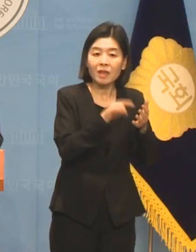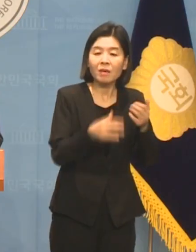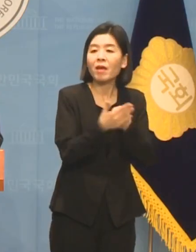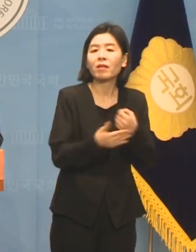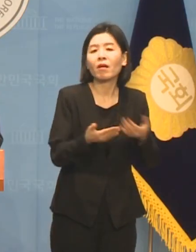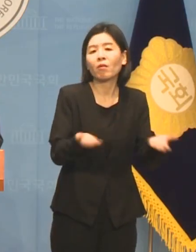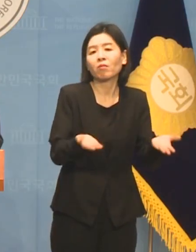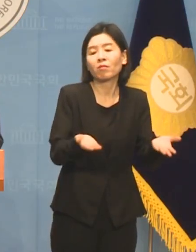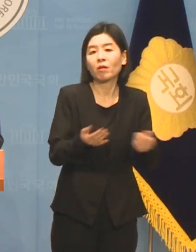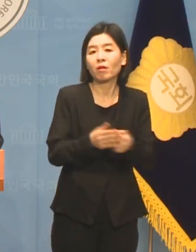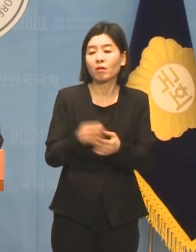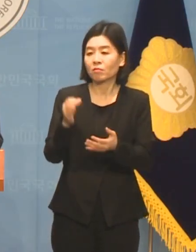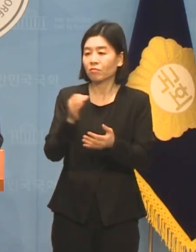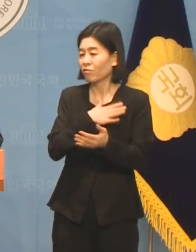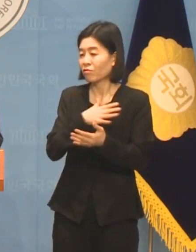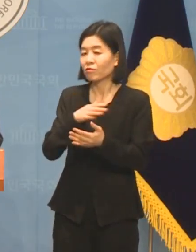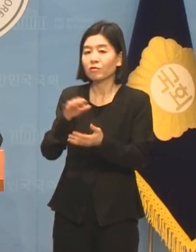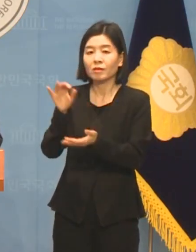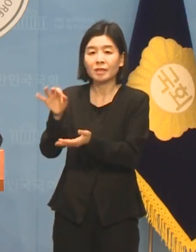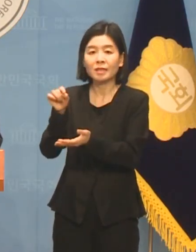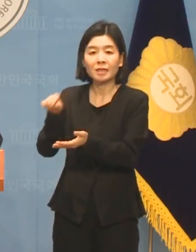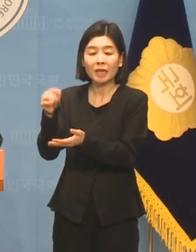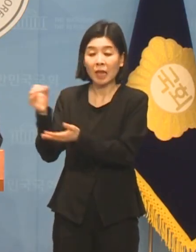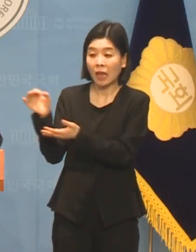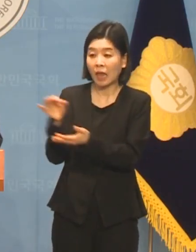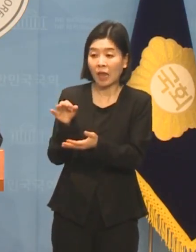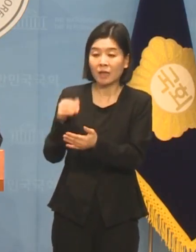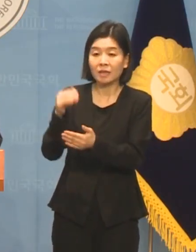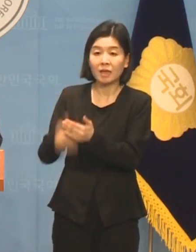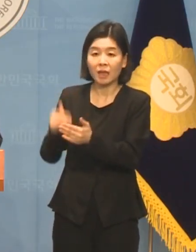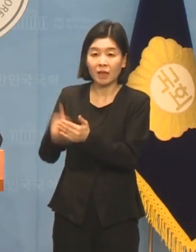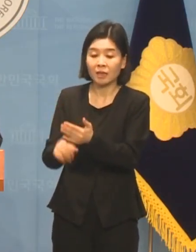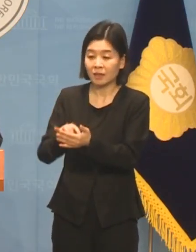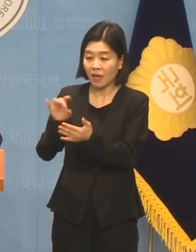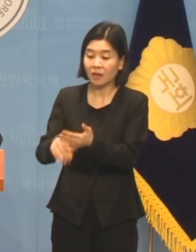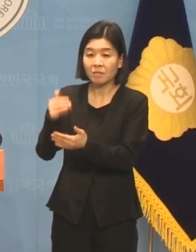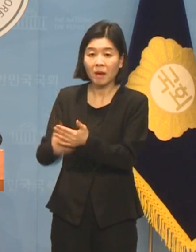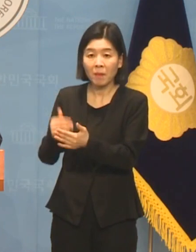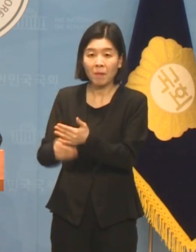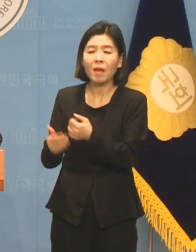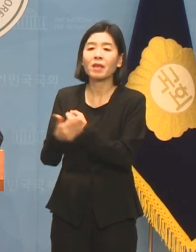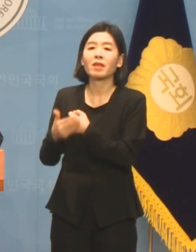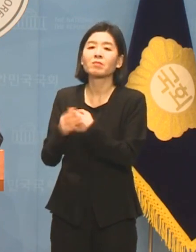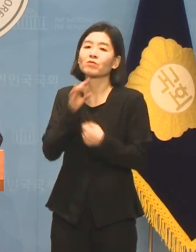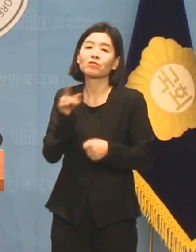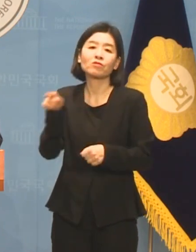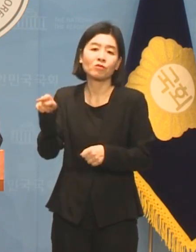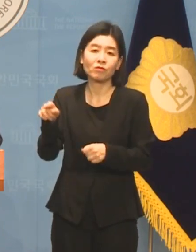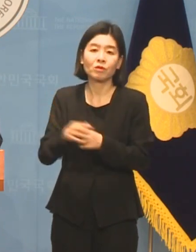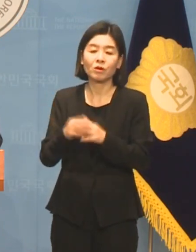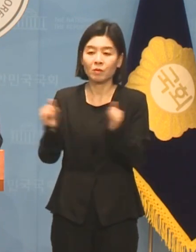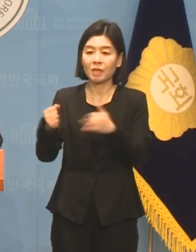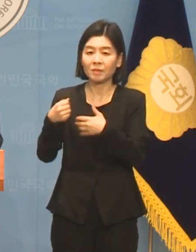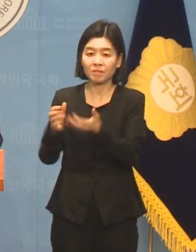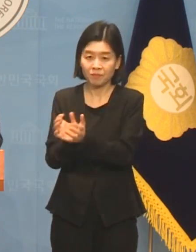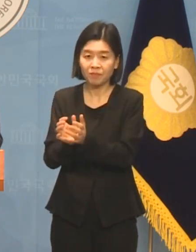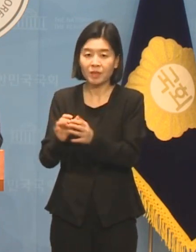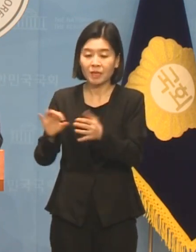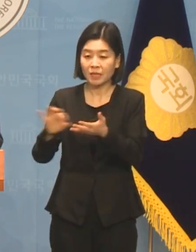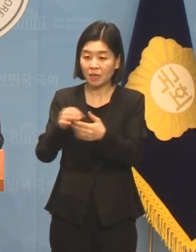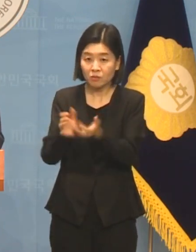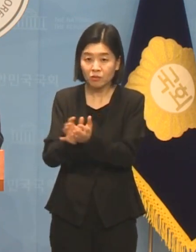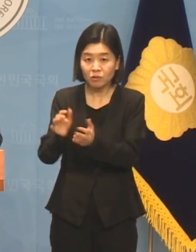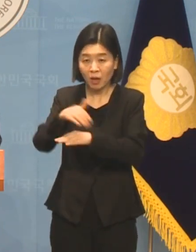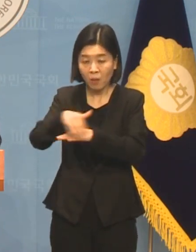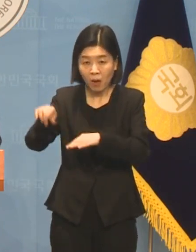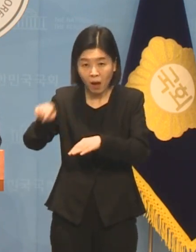그 이상 고액자산가부터 상속세가 줄어 유산취득세 혜택을 보게 됩니다. 결국 국민의힘과 기재부 안으로